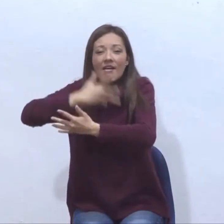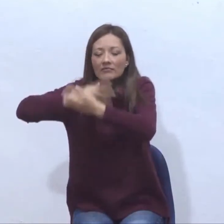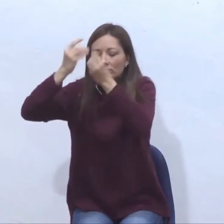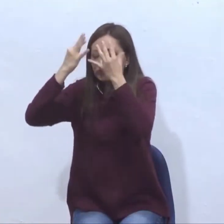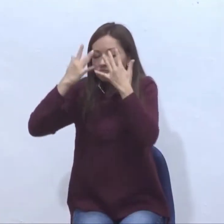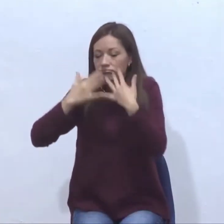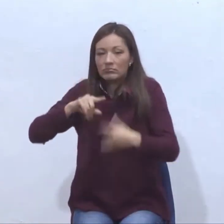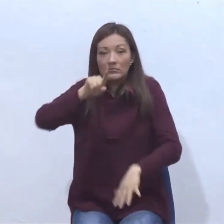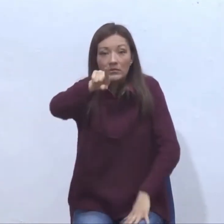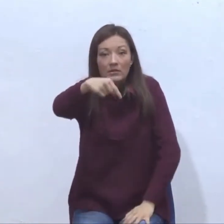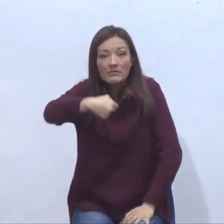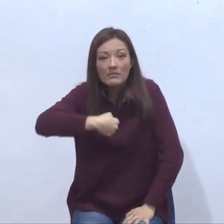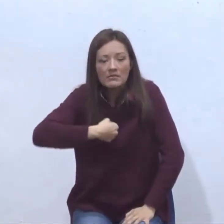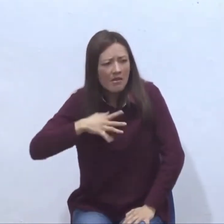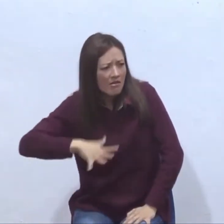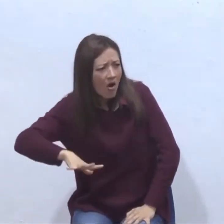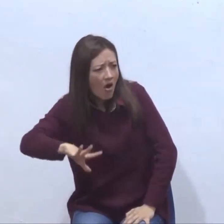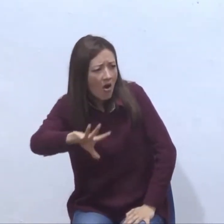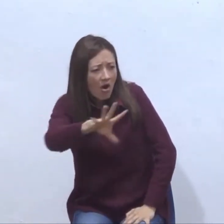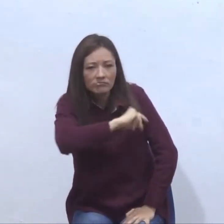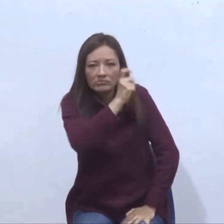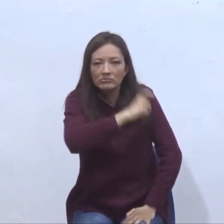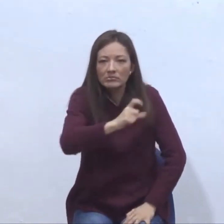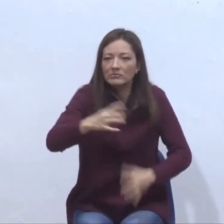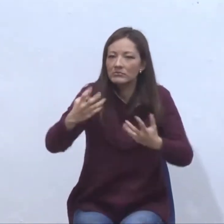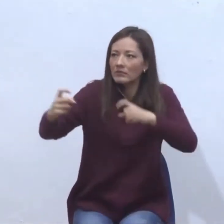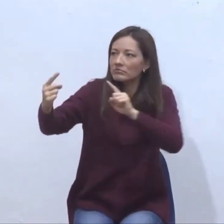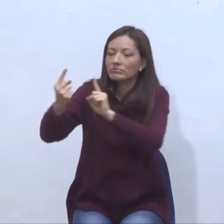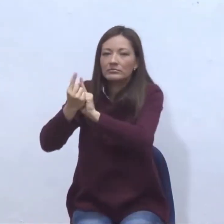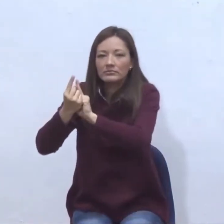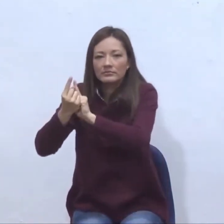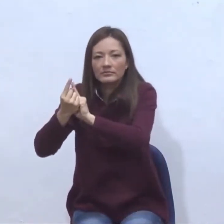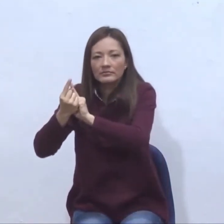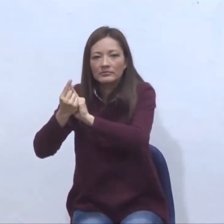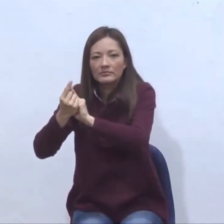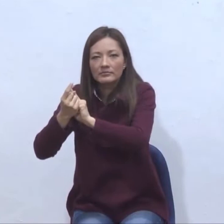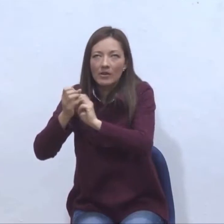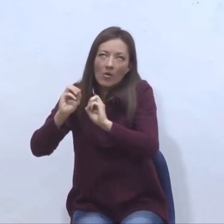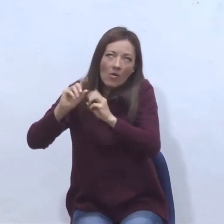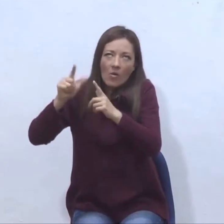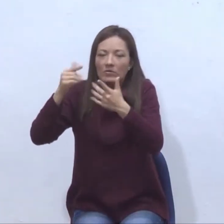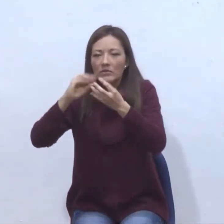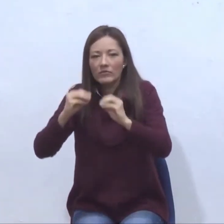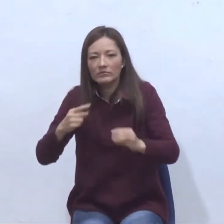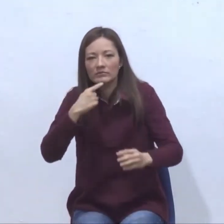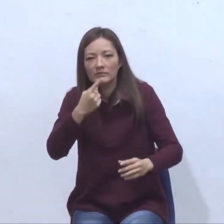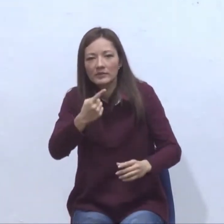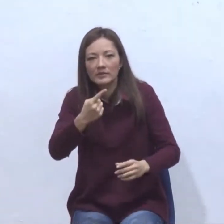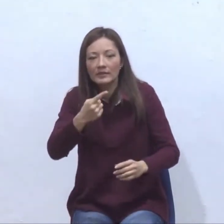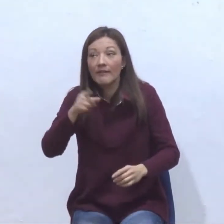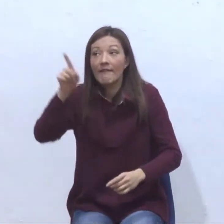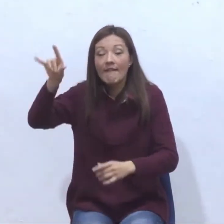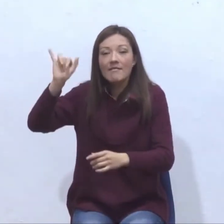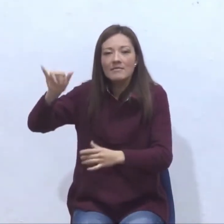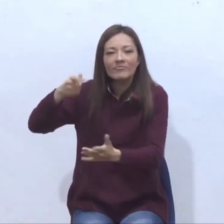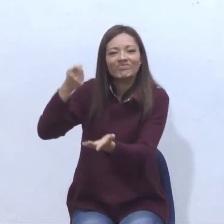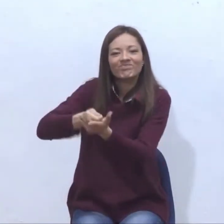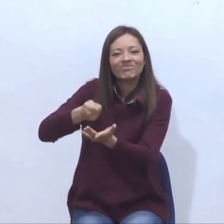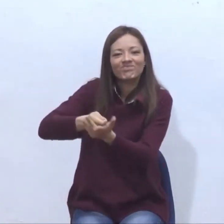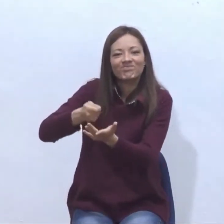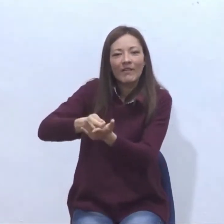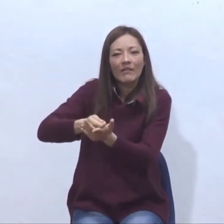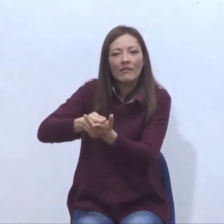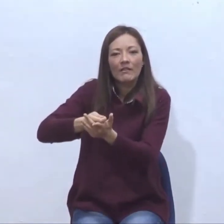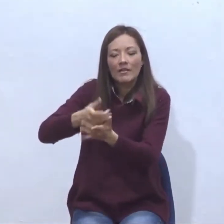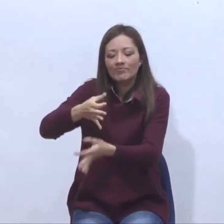usted y para mí, y para todo aquel que se quiera acercar a Él. O dicho de otra manera, Él pagó el precio de los